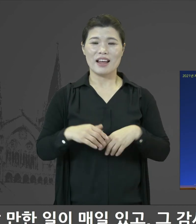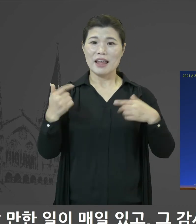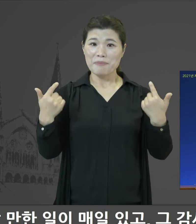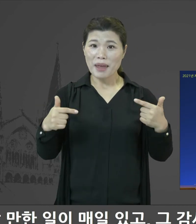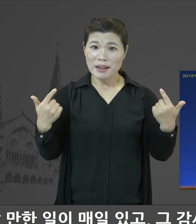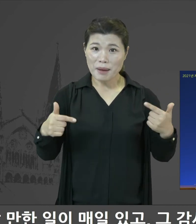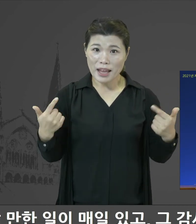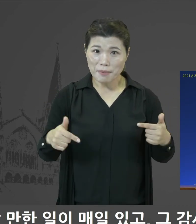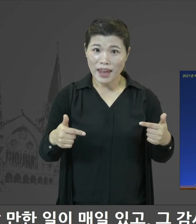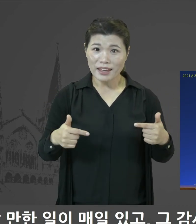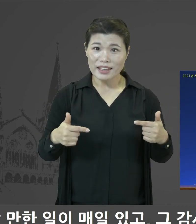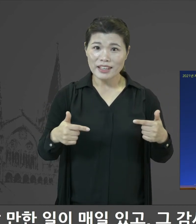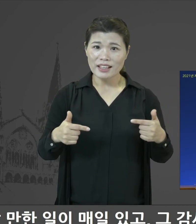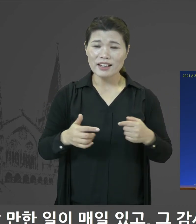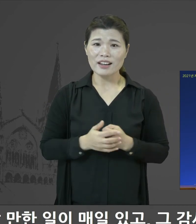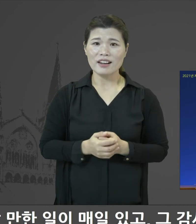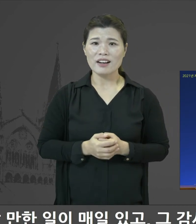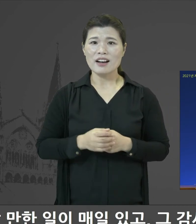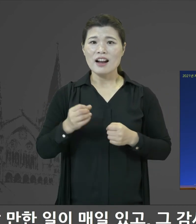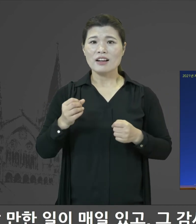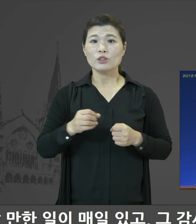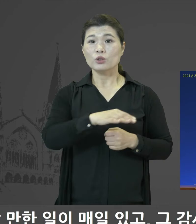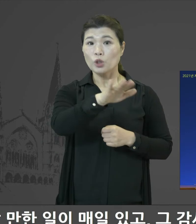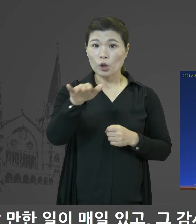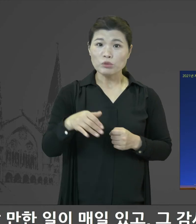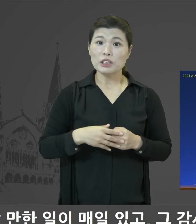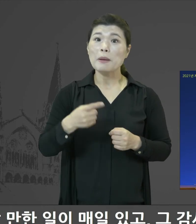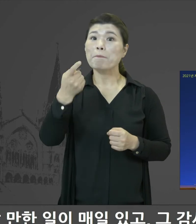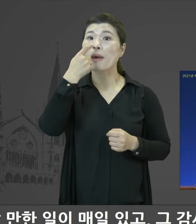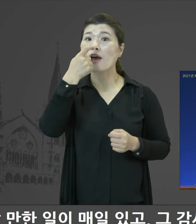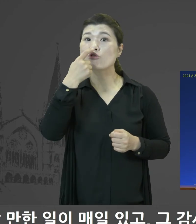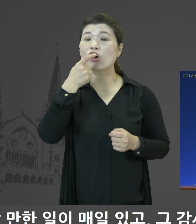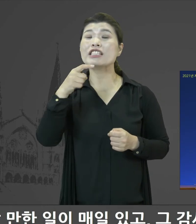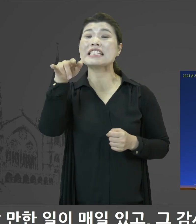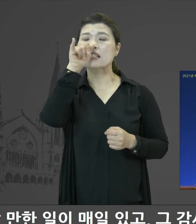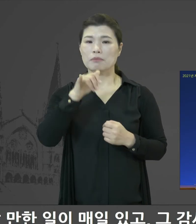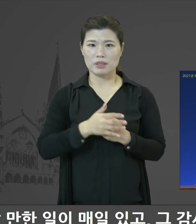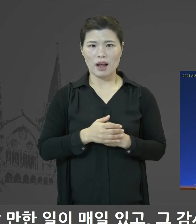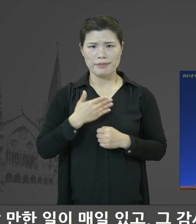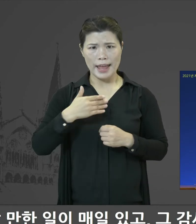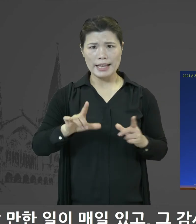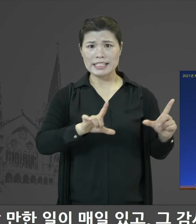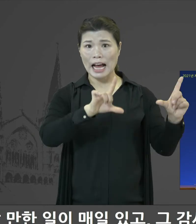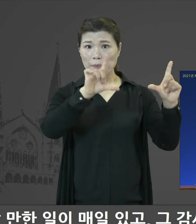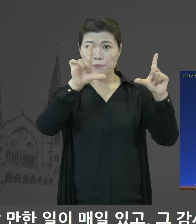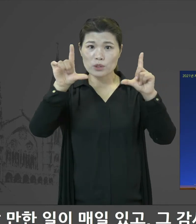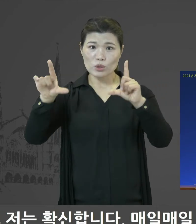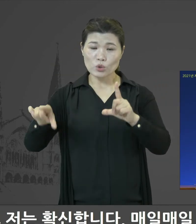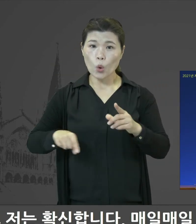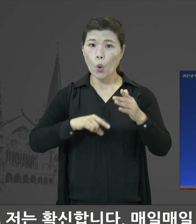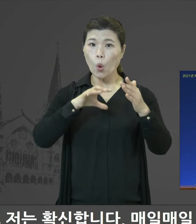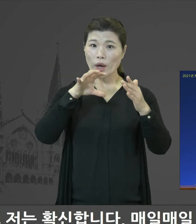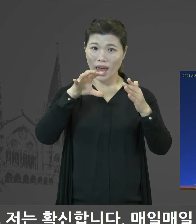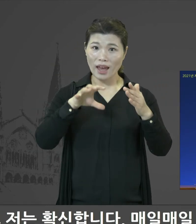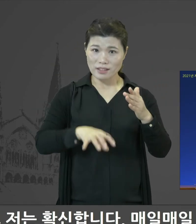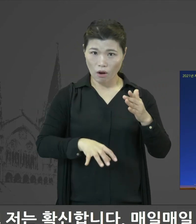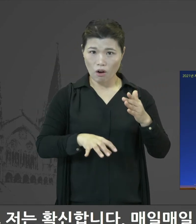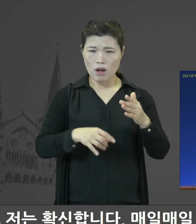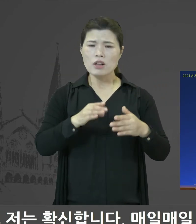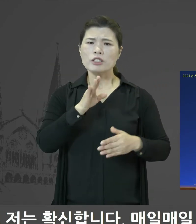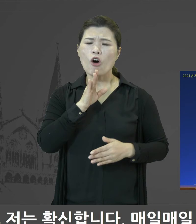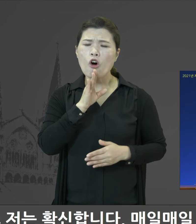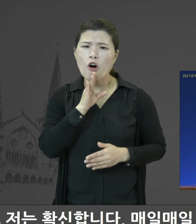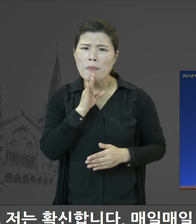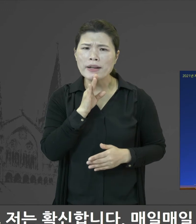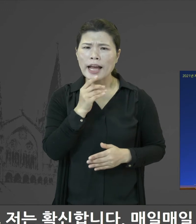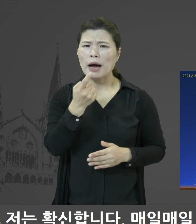매일매일 유의미하게 배울 일들이 있습니다. 나의 삶 가운데 스쳐 지나가는 일들 가운데 정말 내가 배우고자